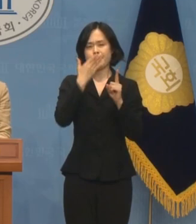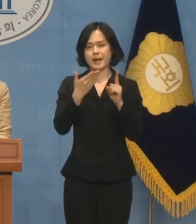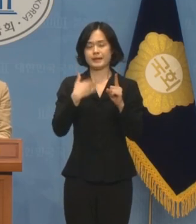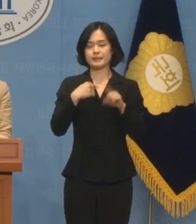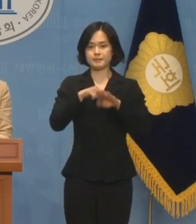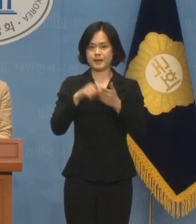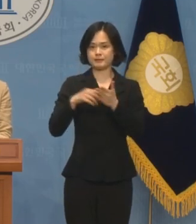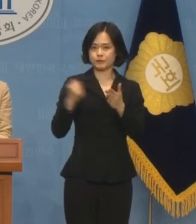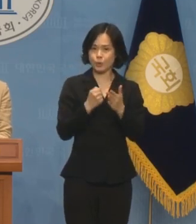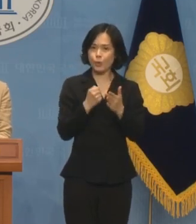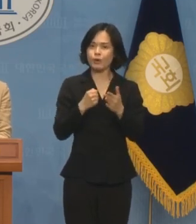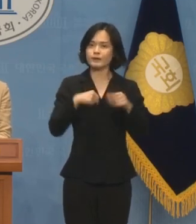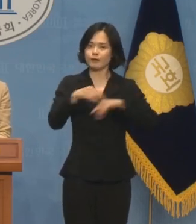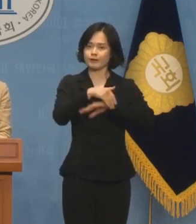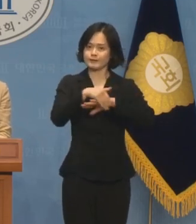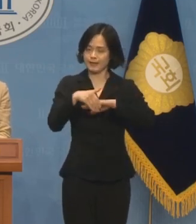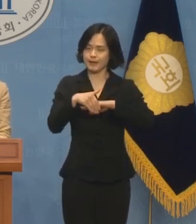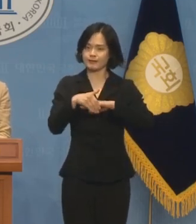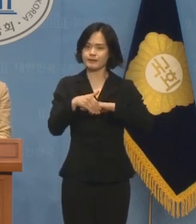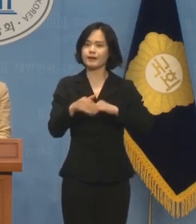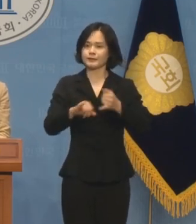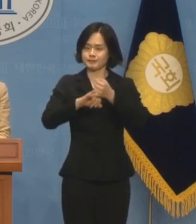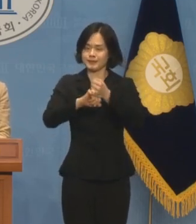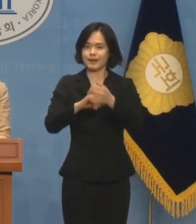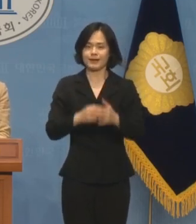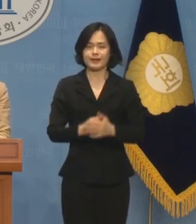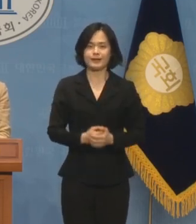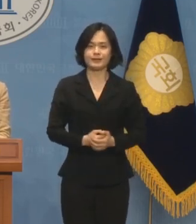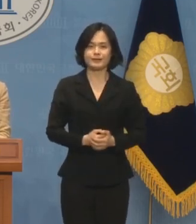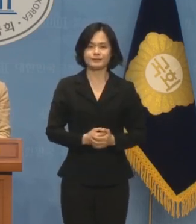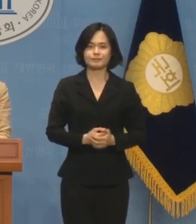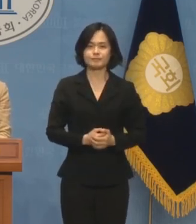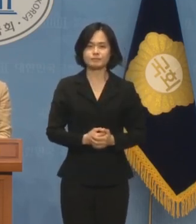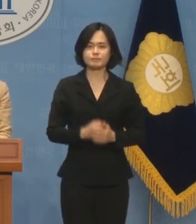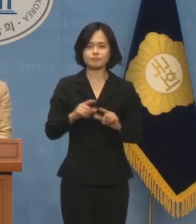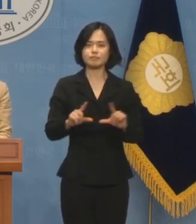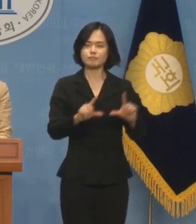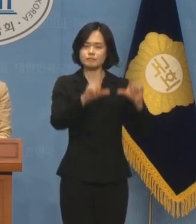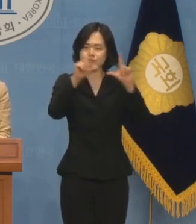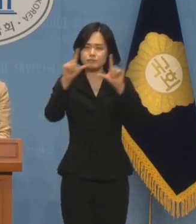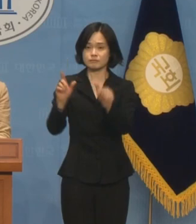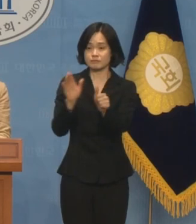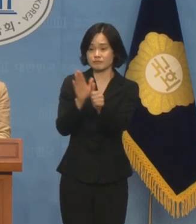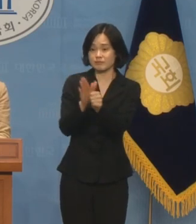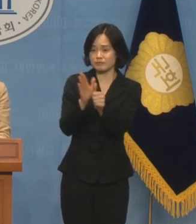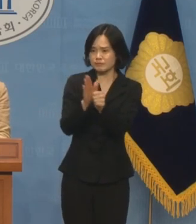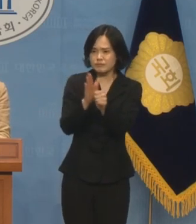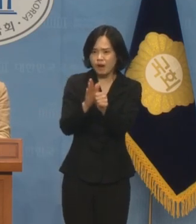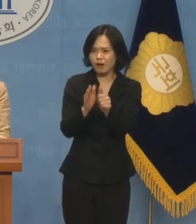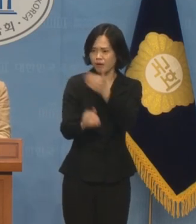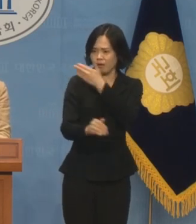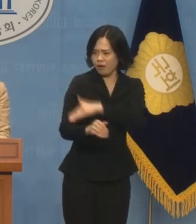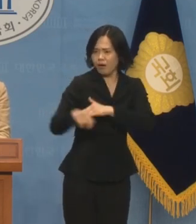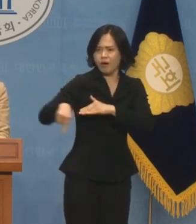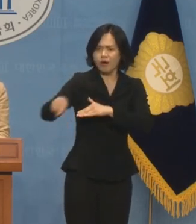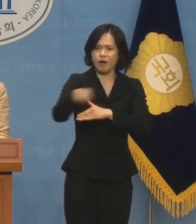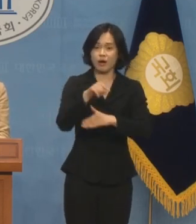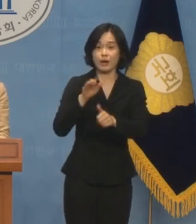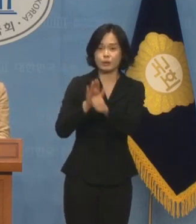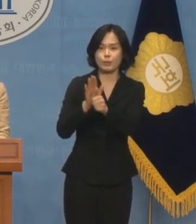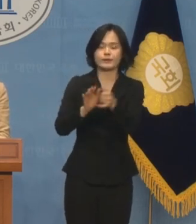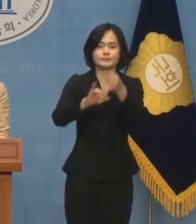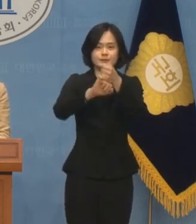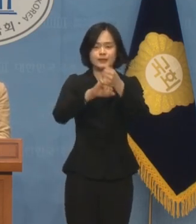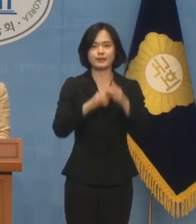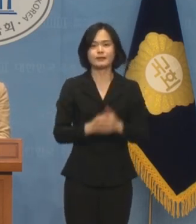임하겠습니다 많은 일자리가 근로기준법 사각지대에 놓여 있는 현실도 고쳐 나가겠습니다 고물가 등의